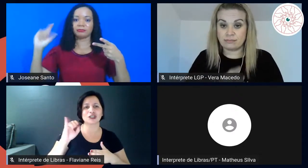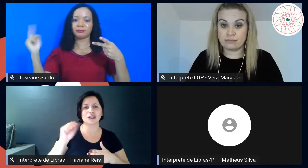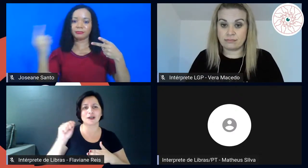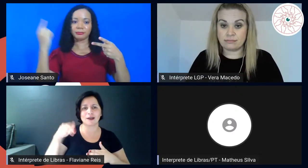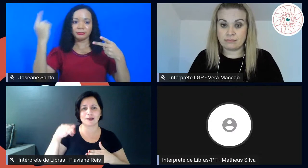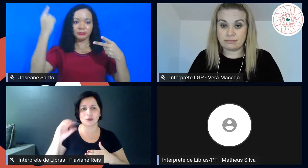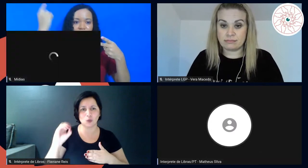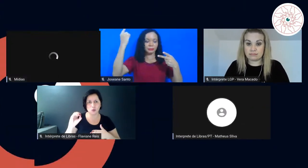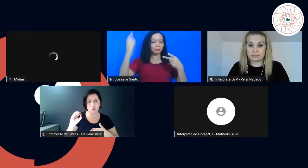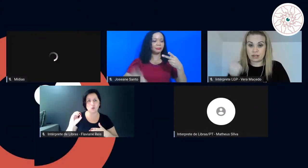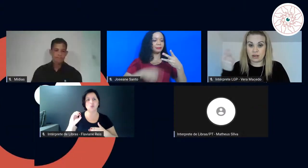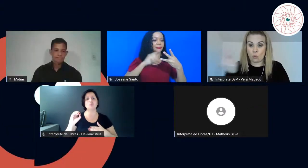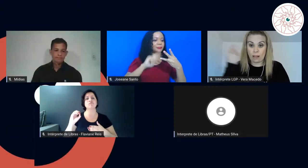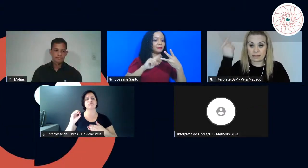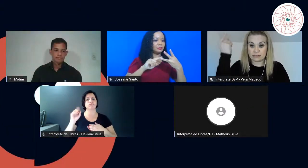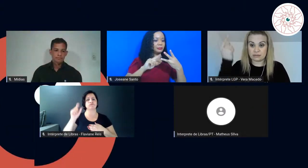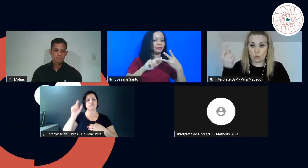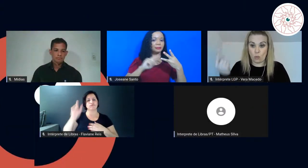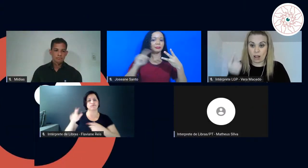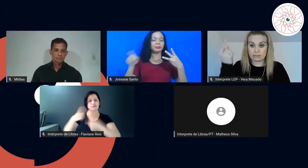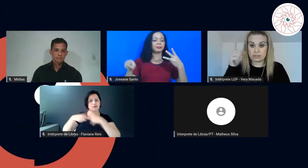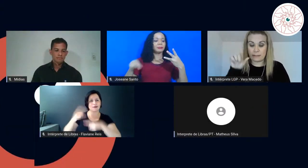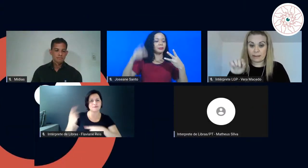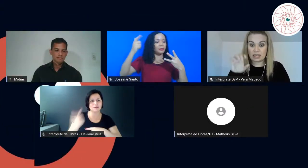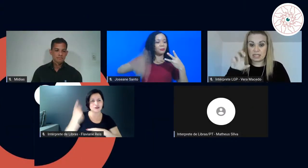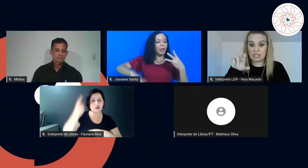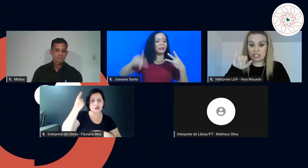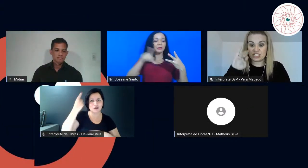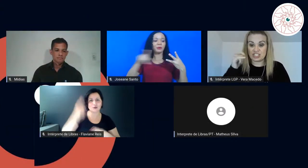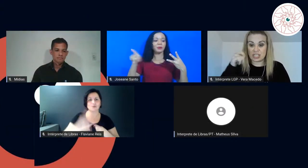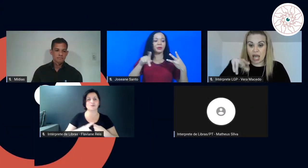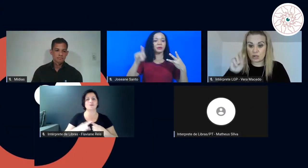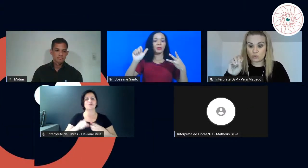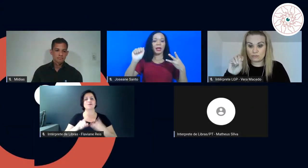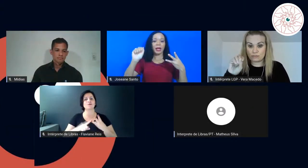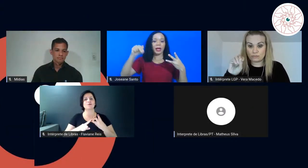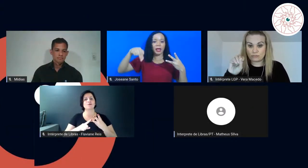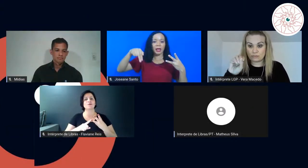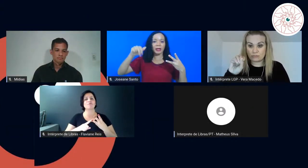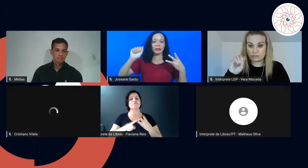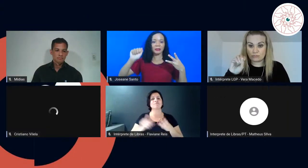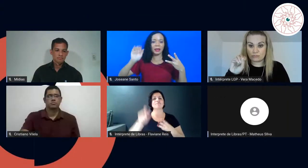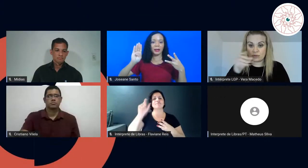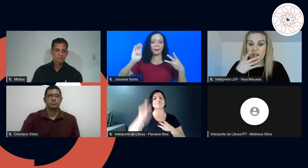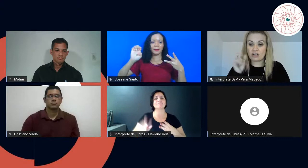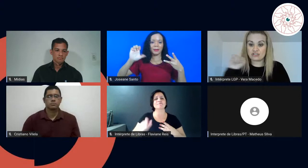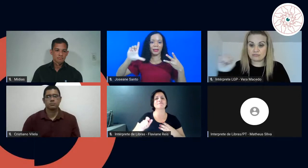Libras, professor Cristiano, encheu o sinal